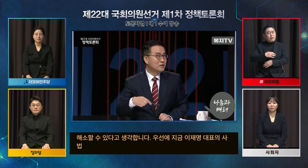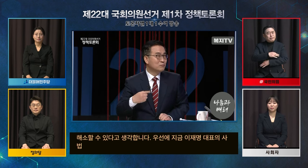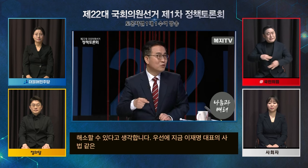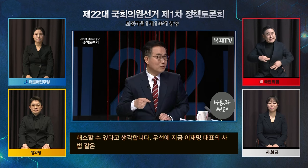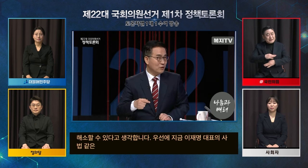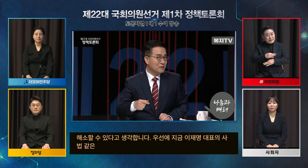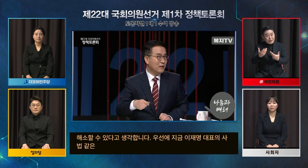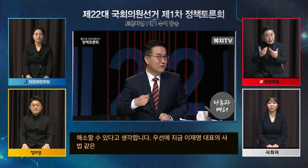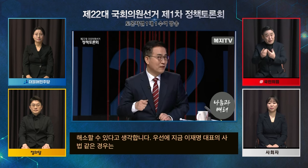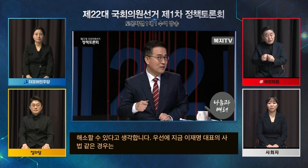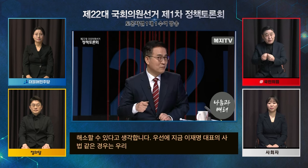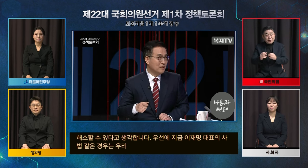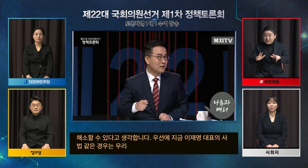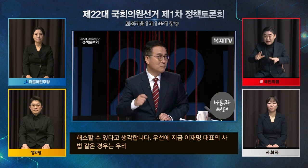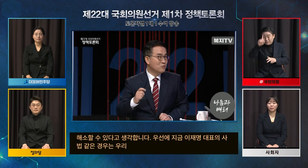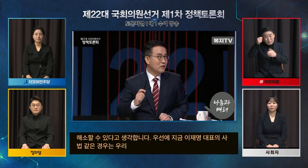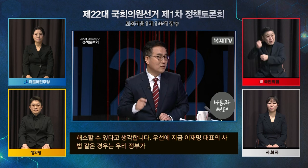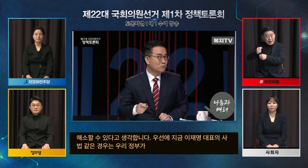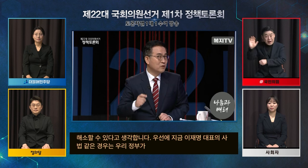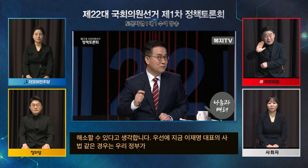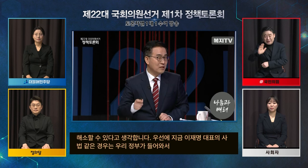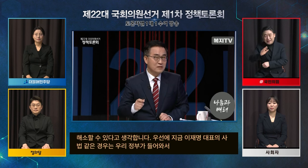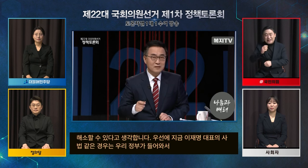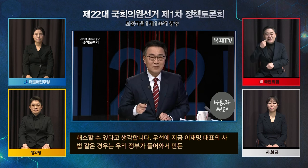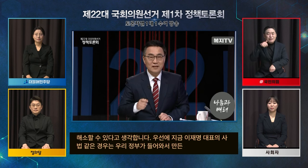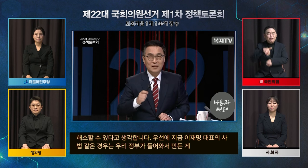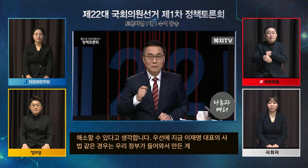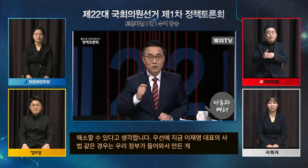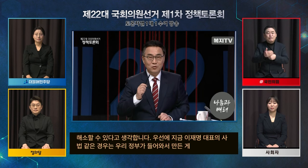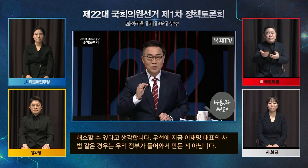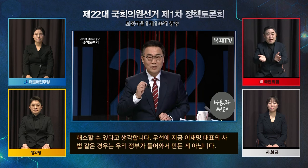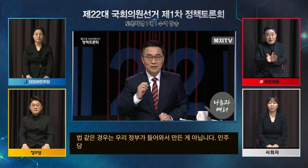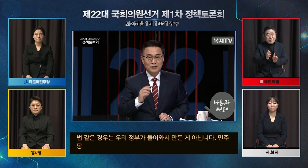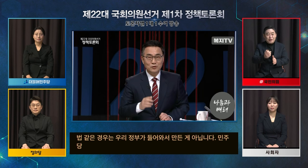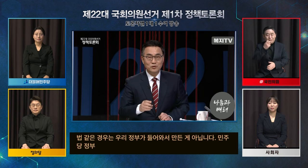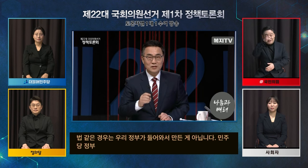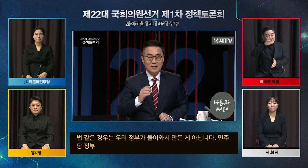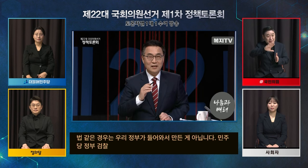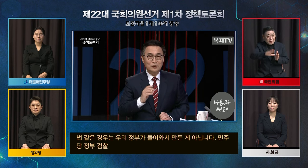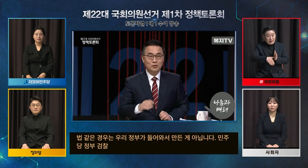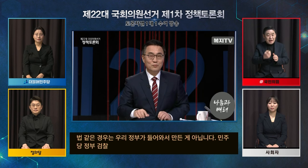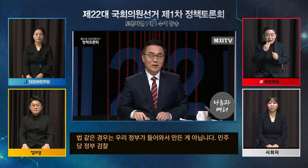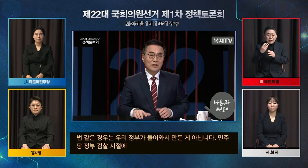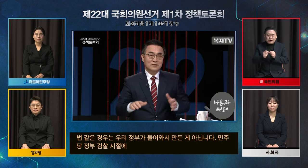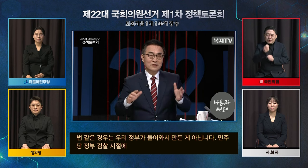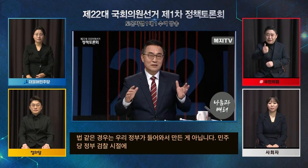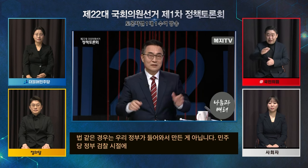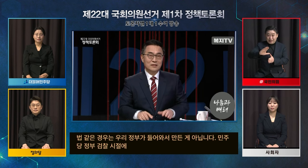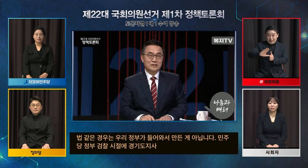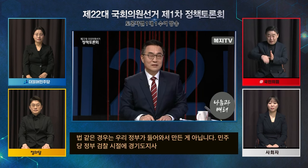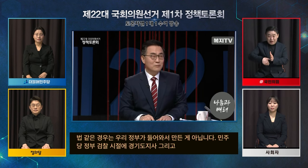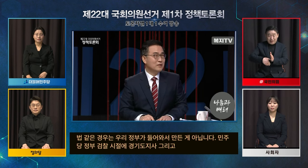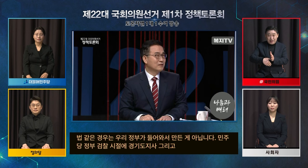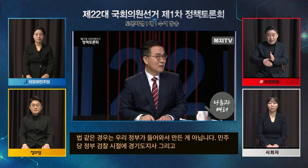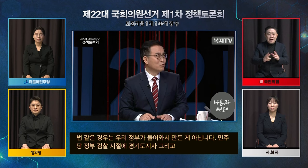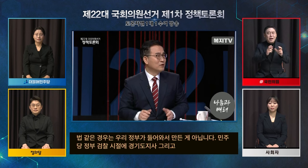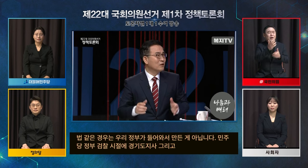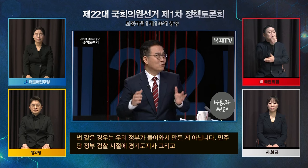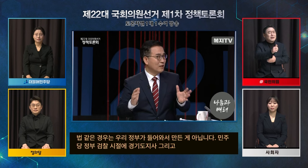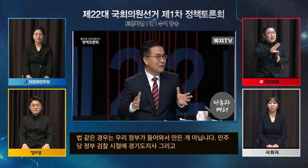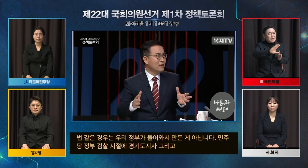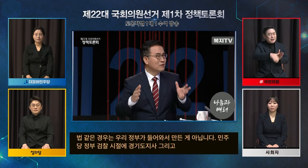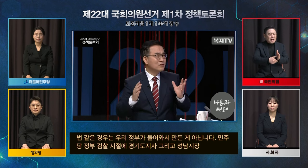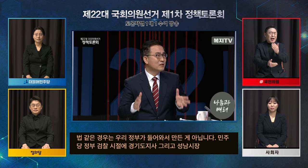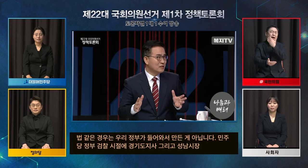우리 정부가 들어와서 만든 게 아닙니다. 이건 민주당 정부 검찰 시절에 바로 경기도지사 그리고 성남시장 때